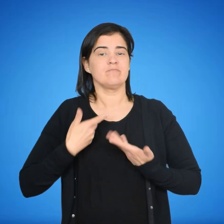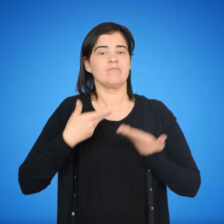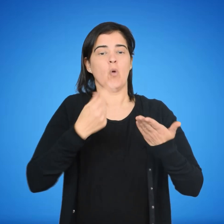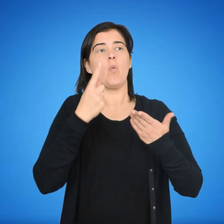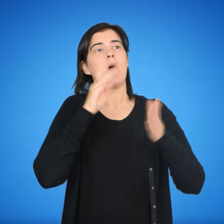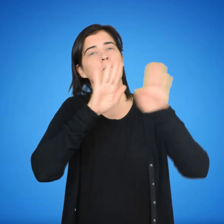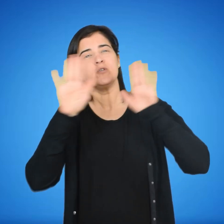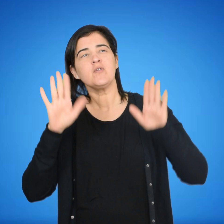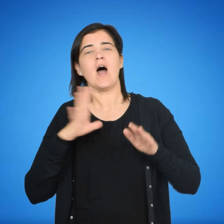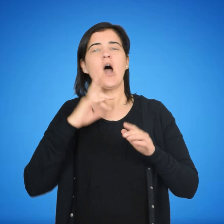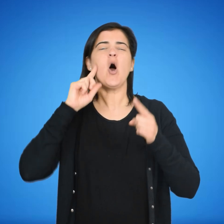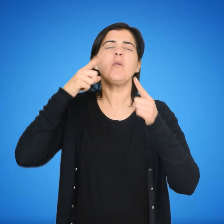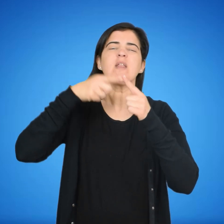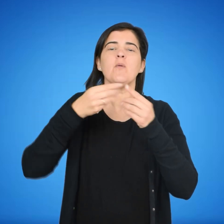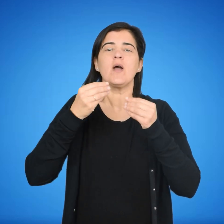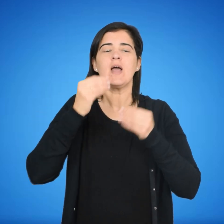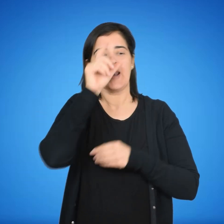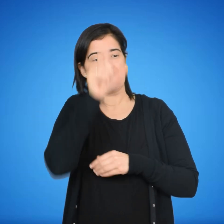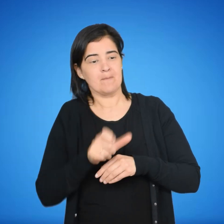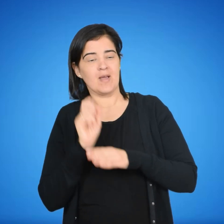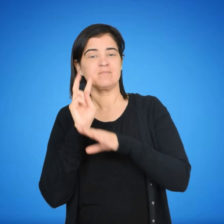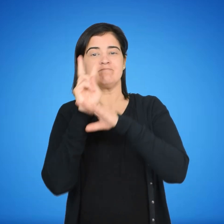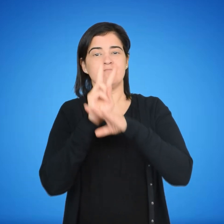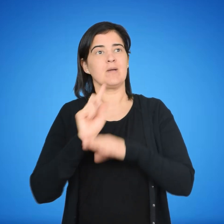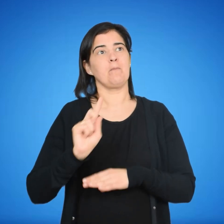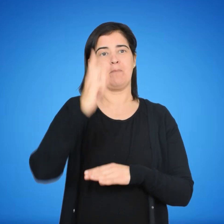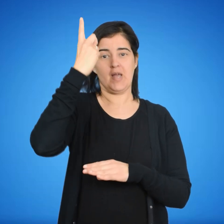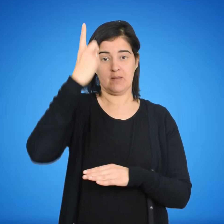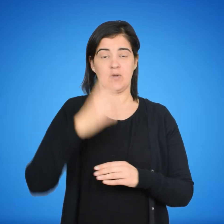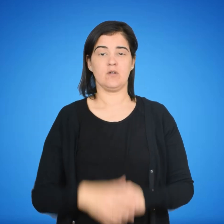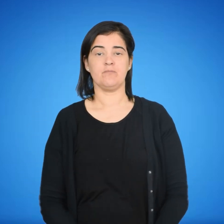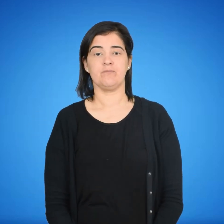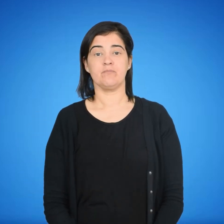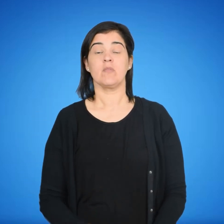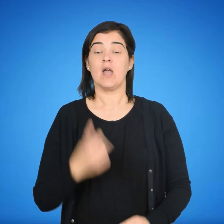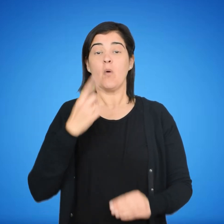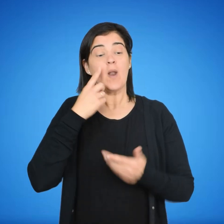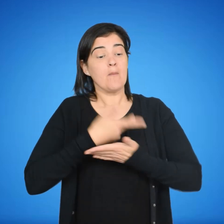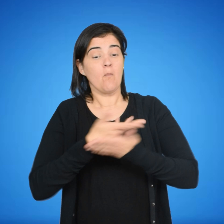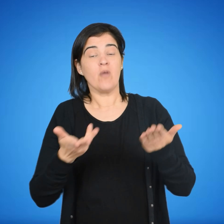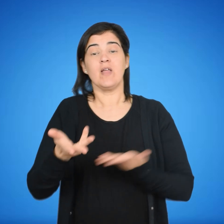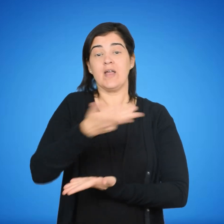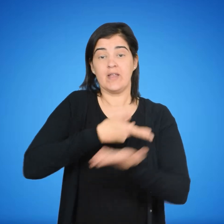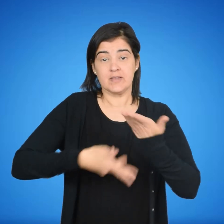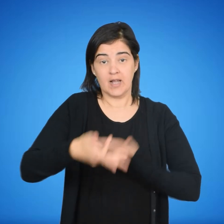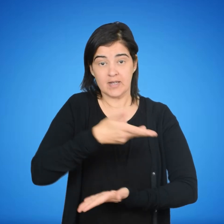una exposición que tiene como objetivo colocar al visitante al centro a través de una muestra interactiva